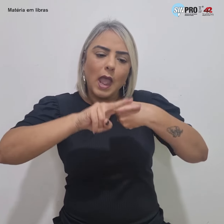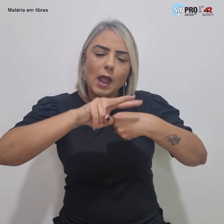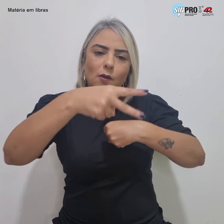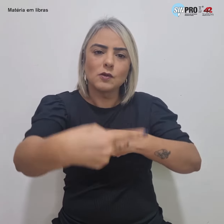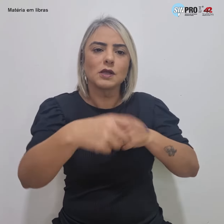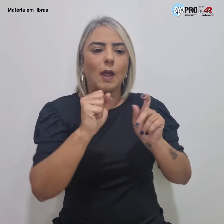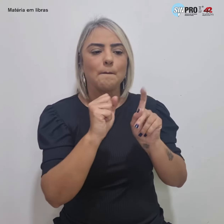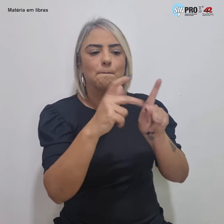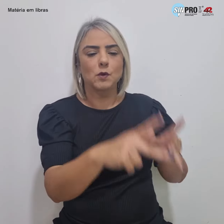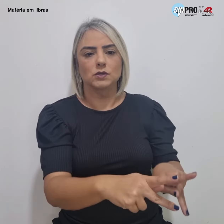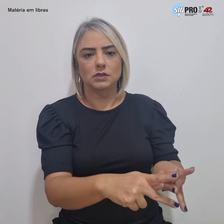aposentadorias